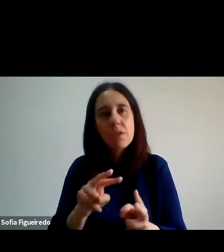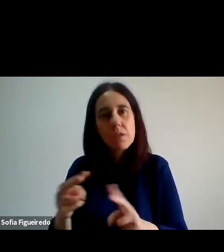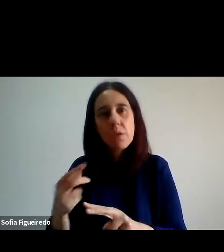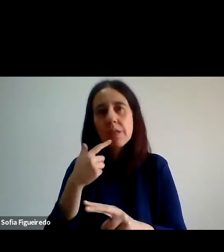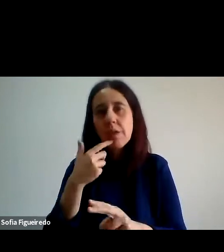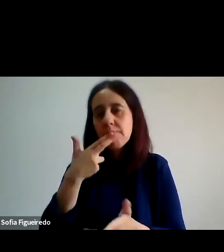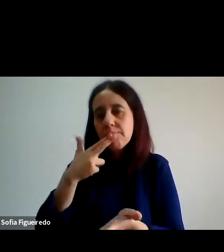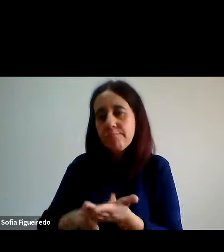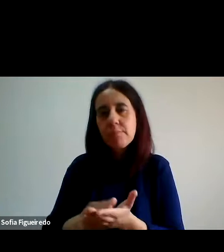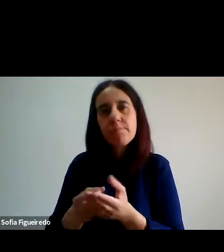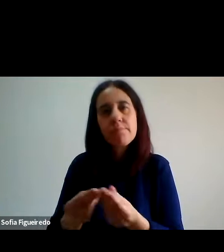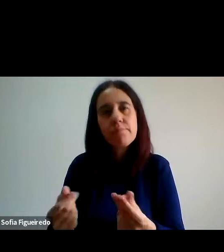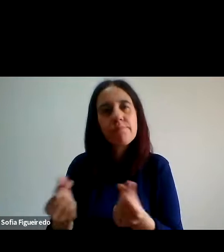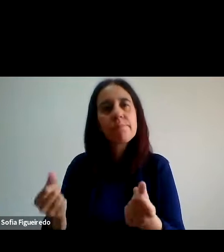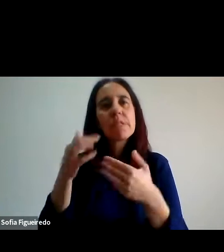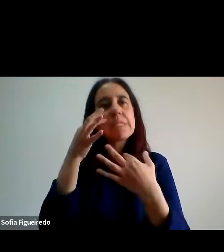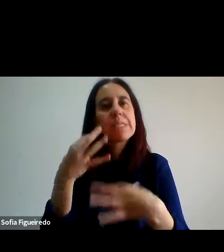de simplificação, de